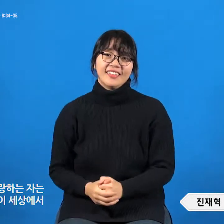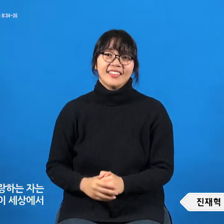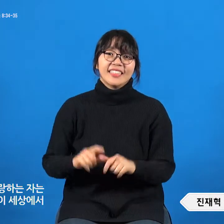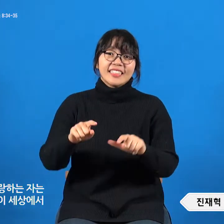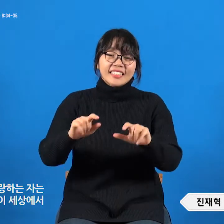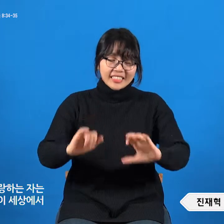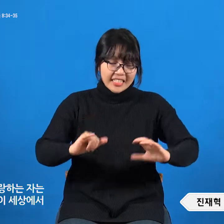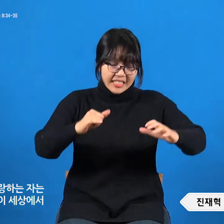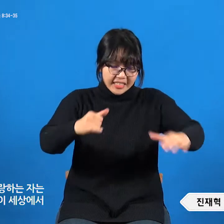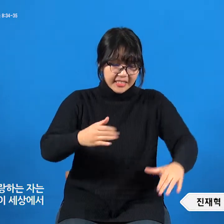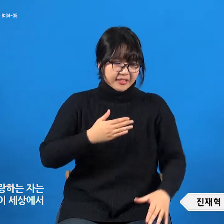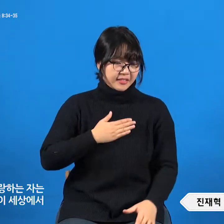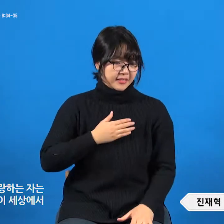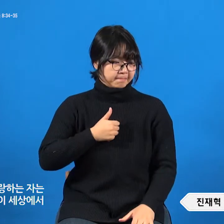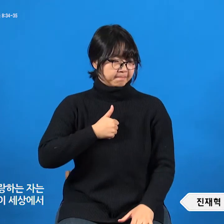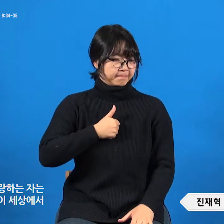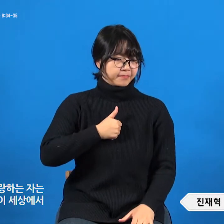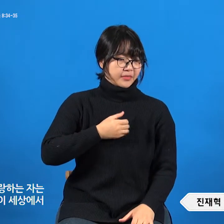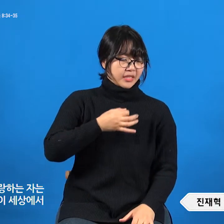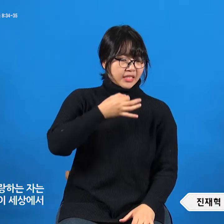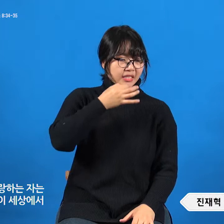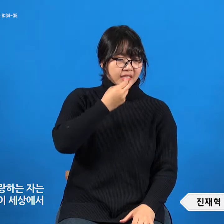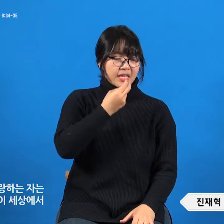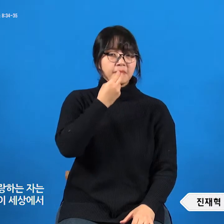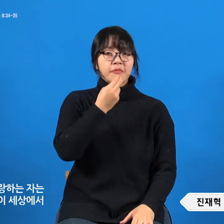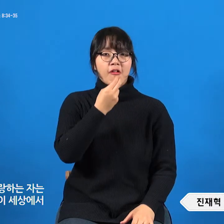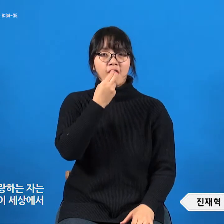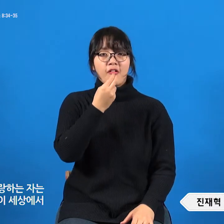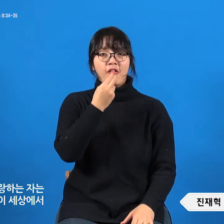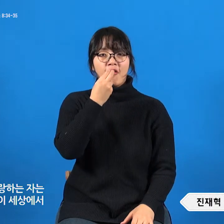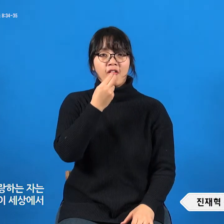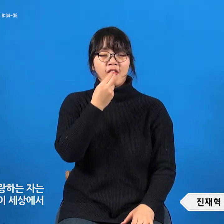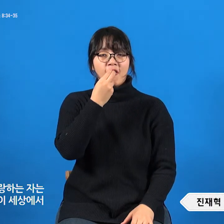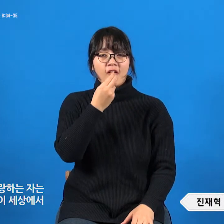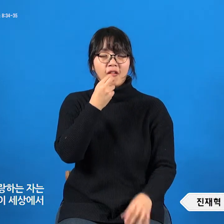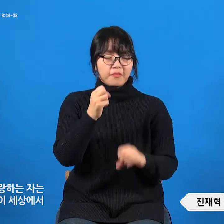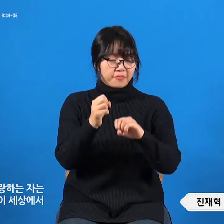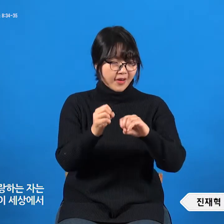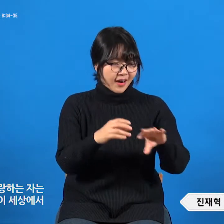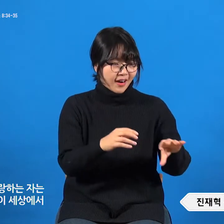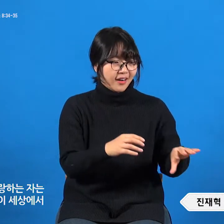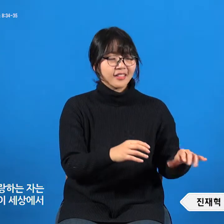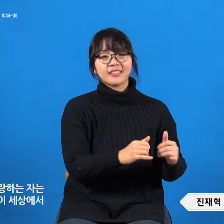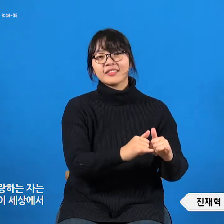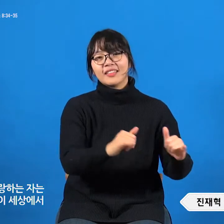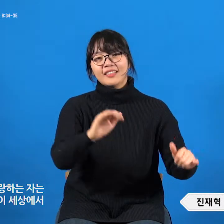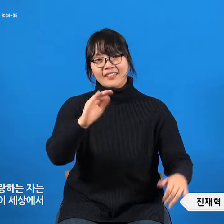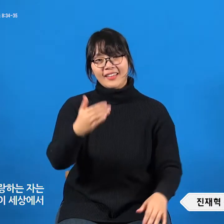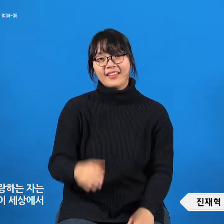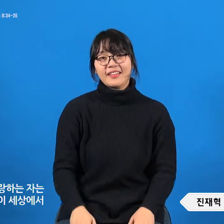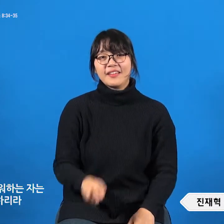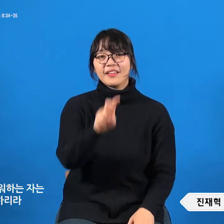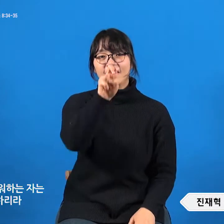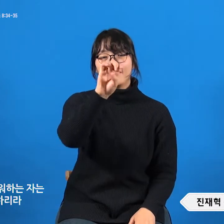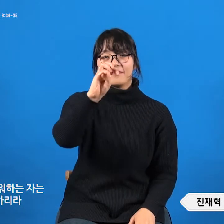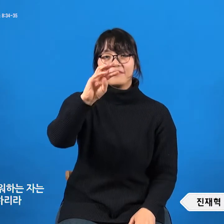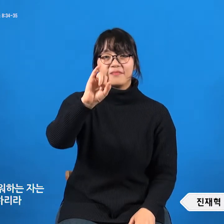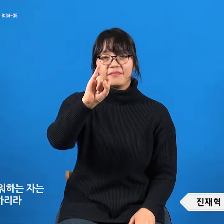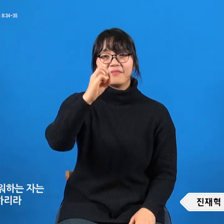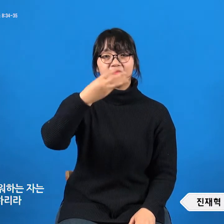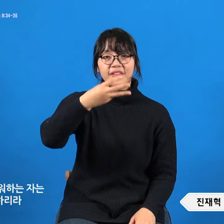생명을 미워하는 자는 영생하도록 보존하리라. 한 알의 밀이